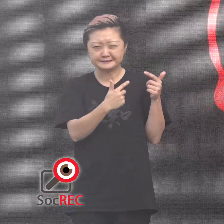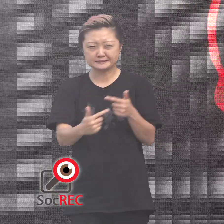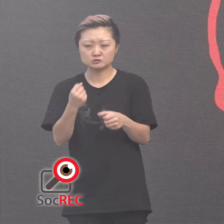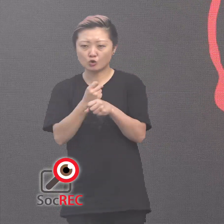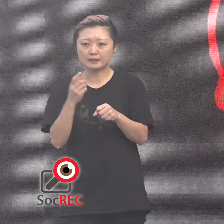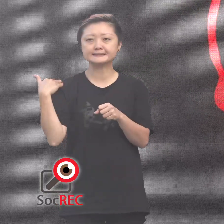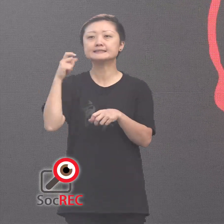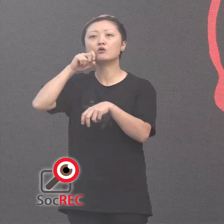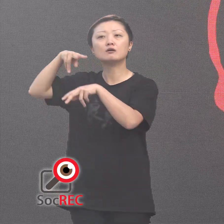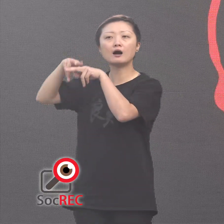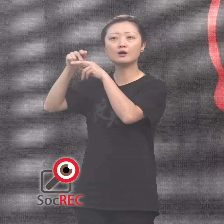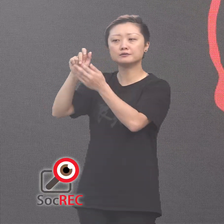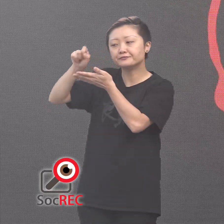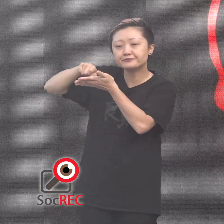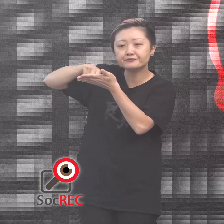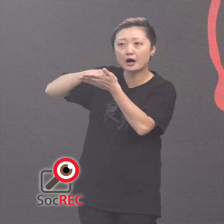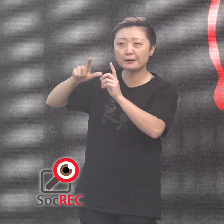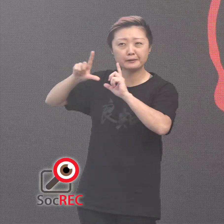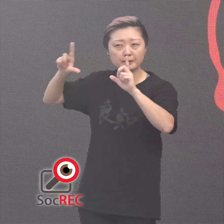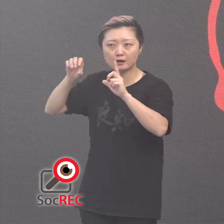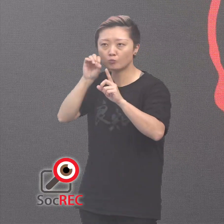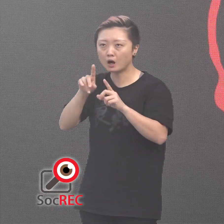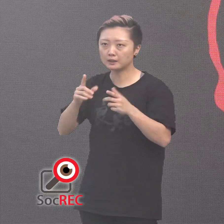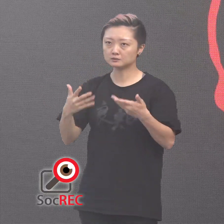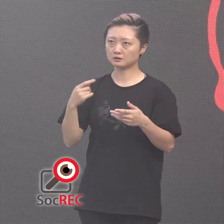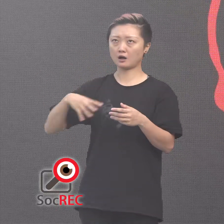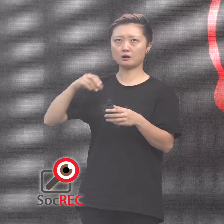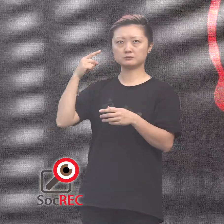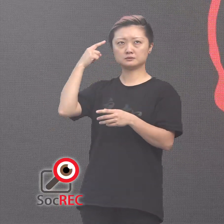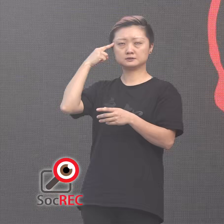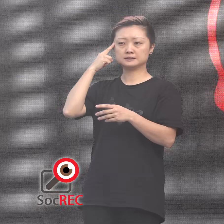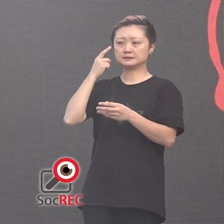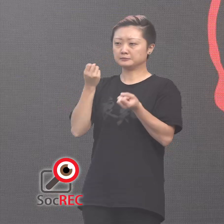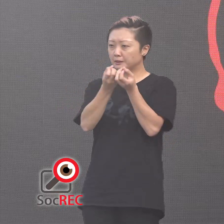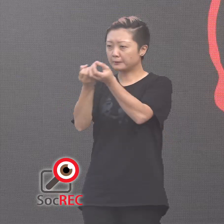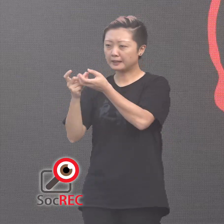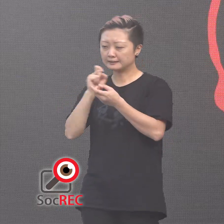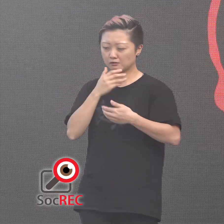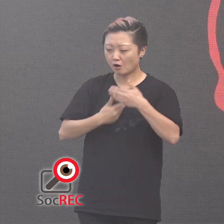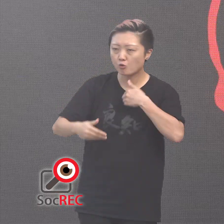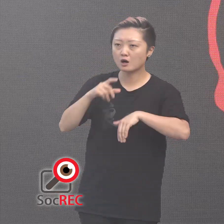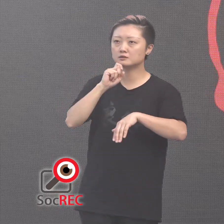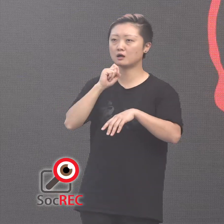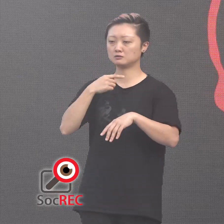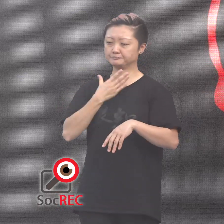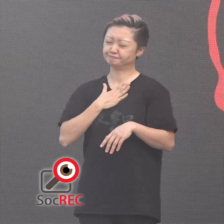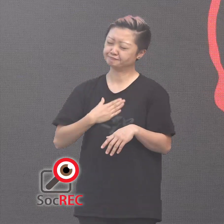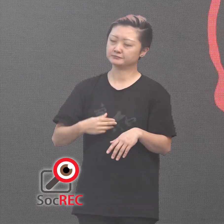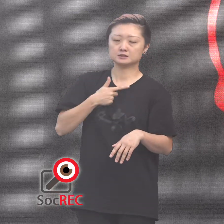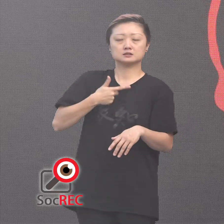敢于正视淋漓的鲜血，这是怎样的哀痛者和幸福者。而我们站在